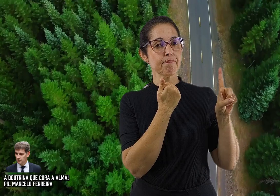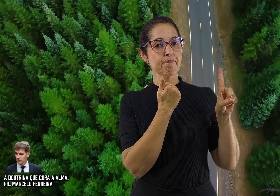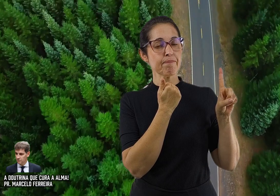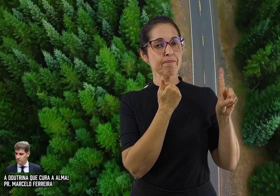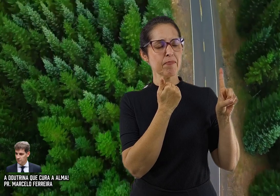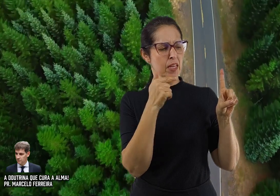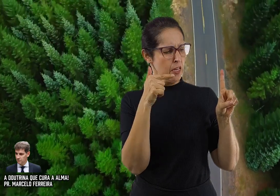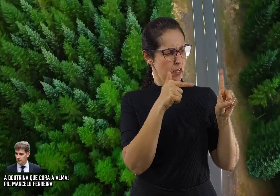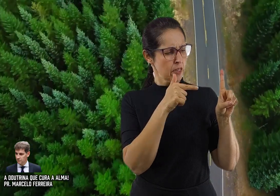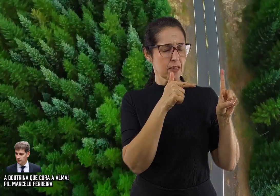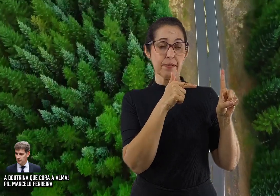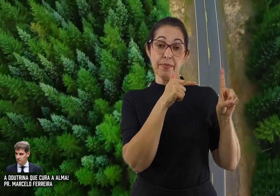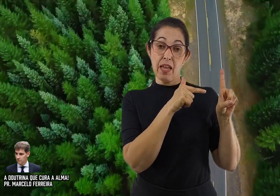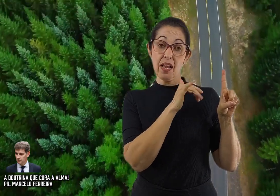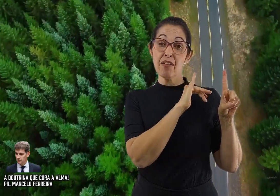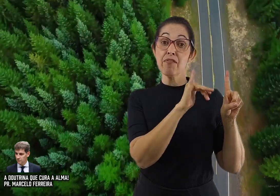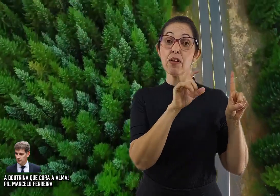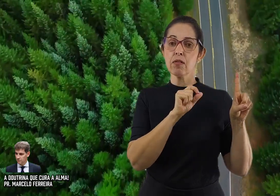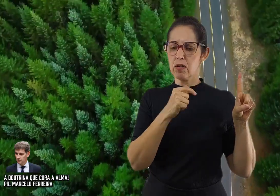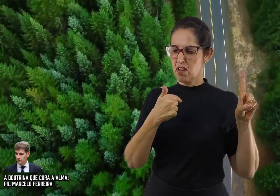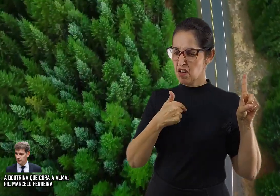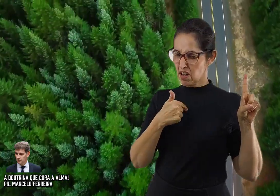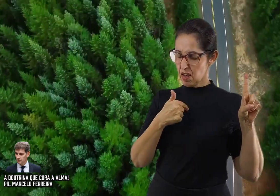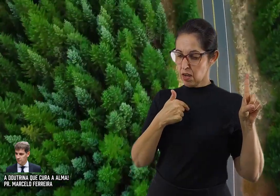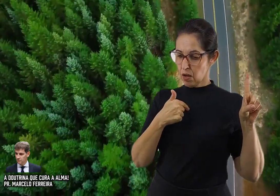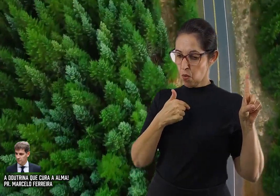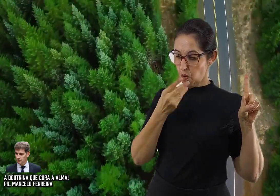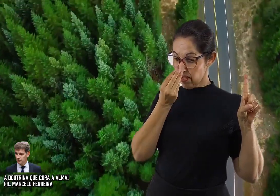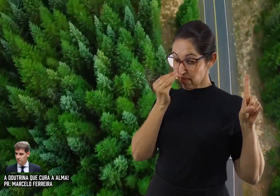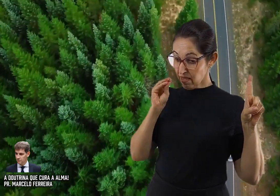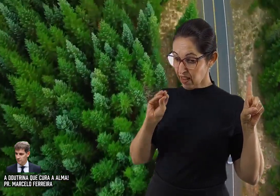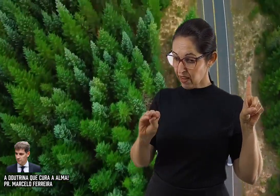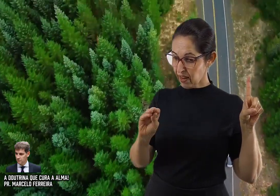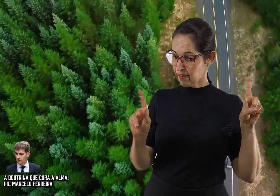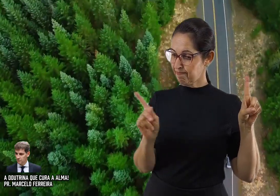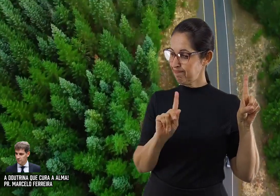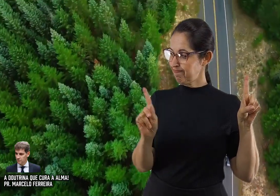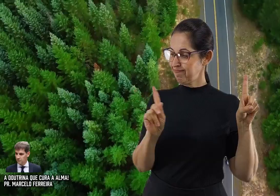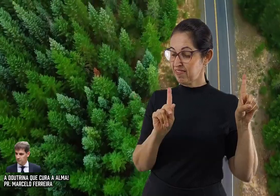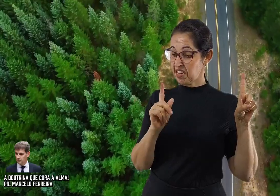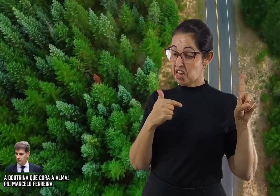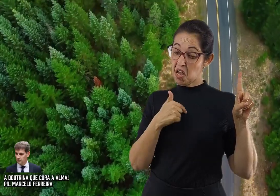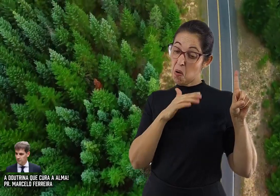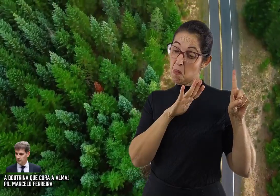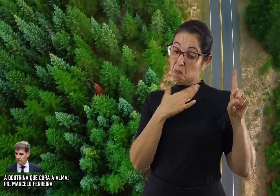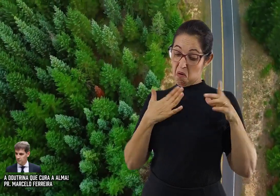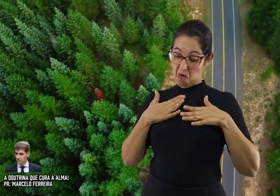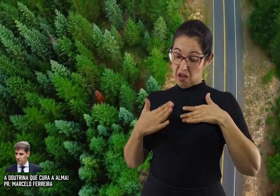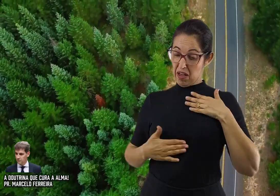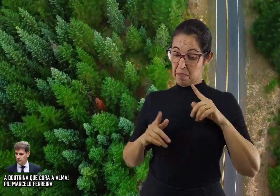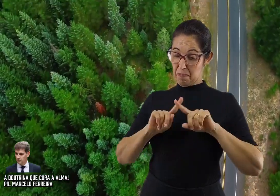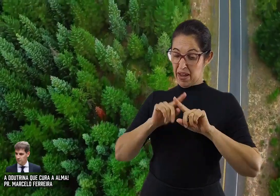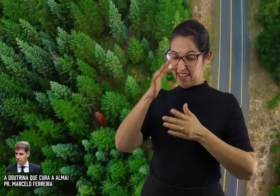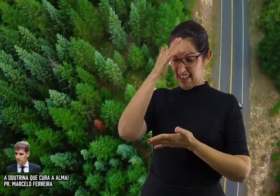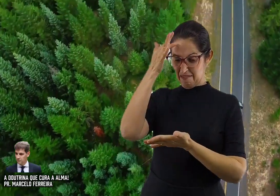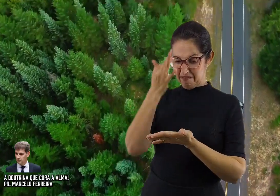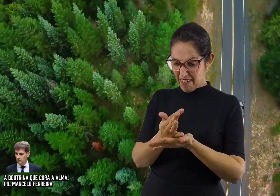Não, vocês podem triturar os meus ossos, mas não pode tocar na minha fé. Jesus Cristo é o